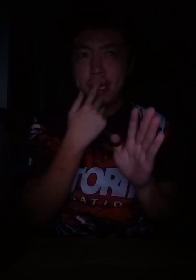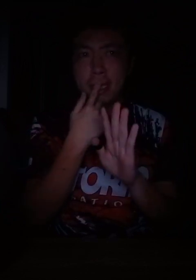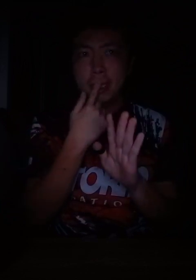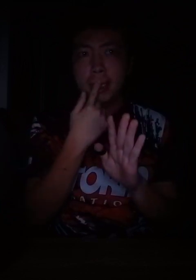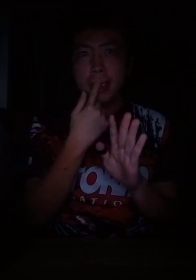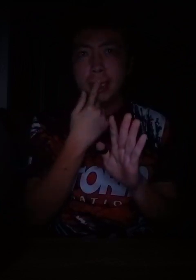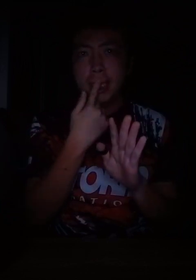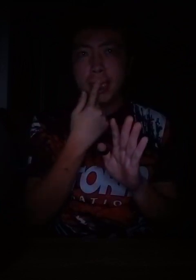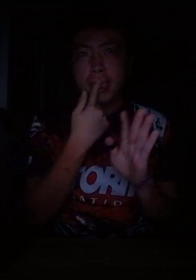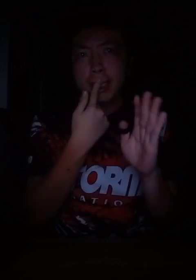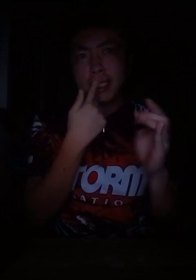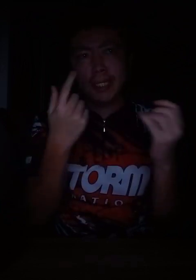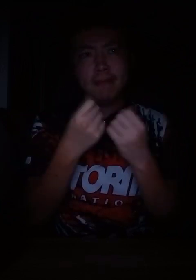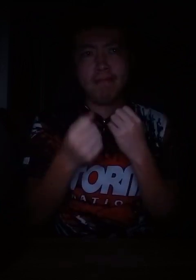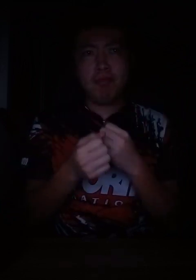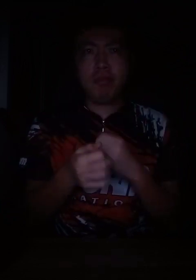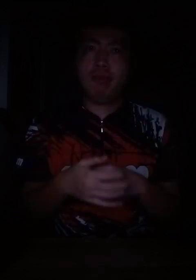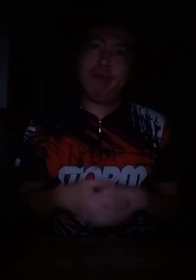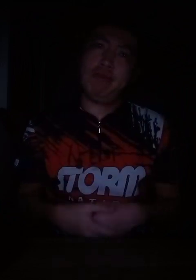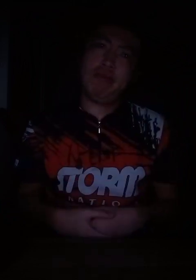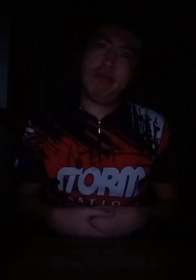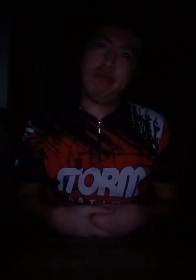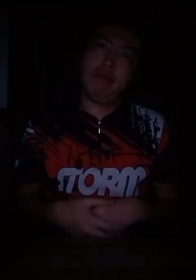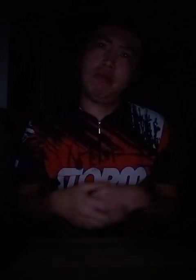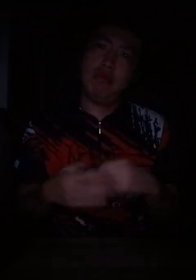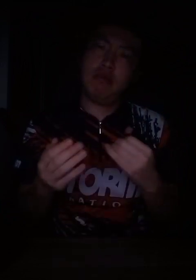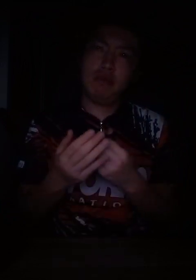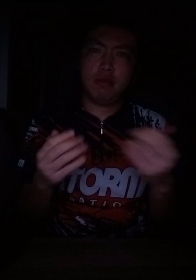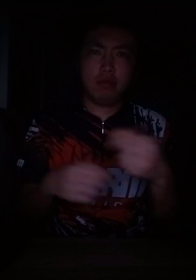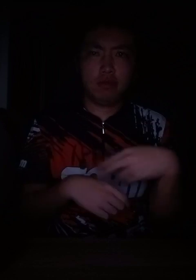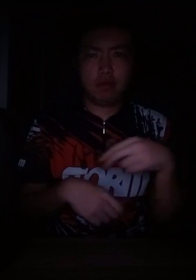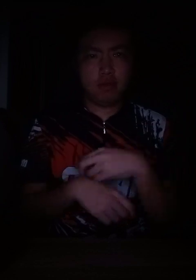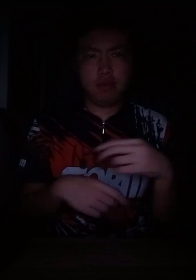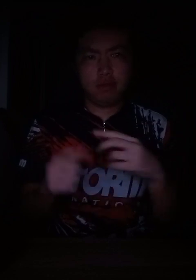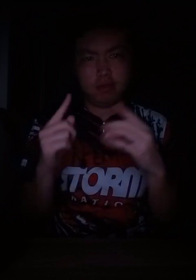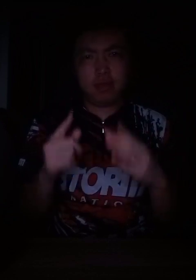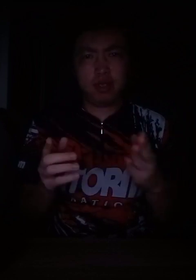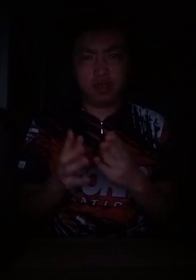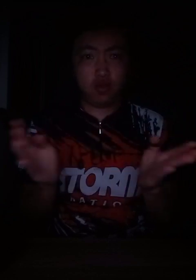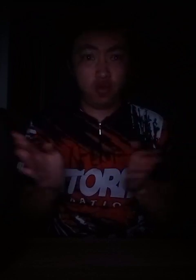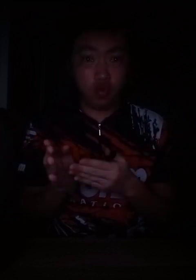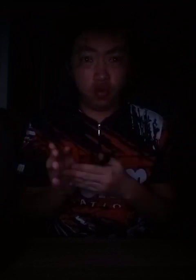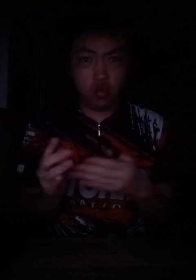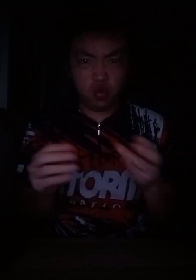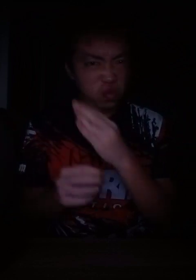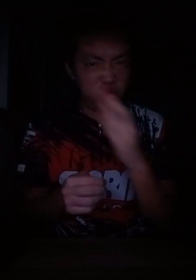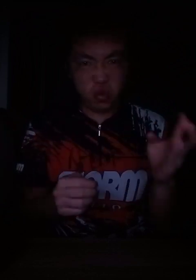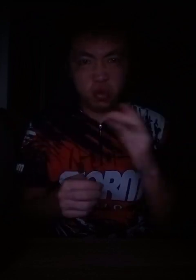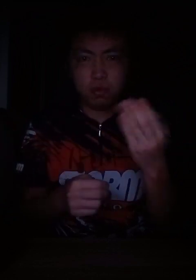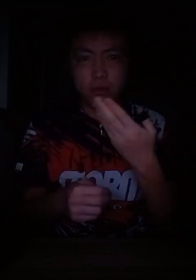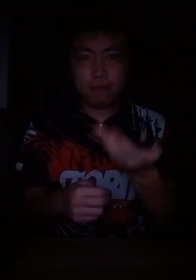모른다는 공포감이 들기 시작했다는데요. 버스 기사는 계획에 없던 연차를 내고 쉬고 있습니다. 말씀 한번